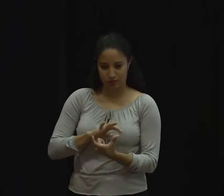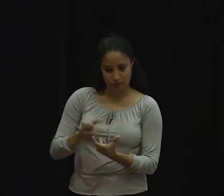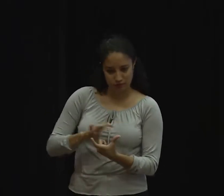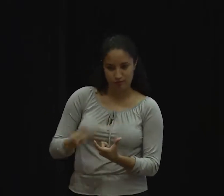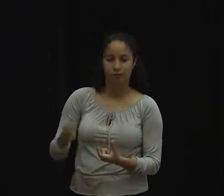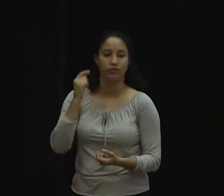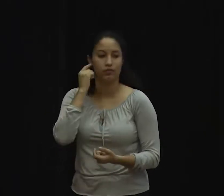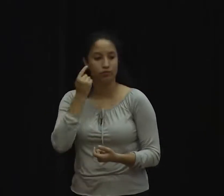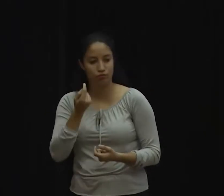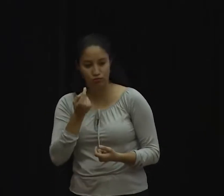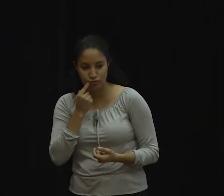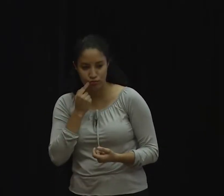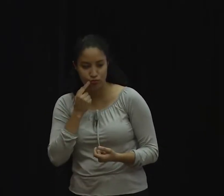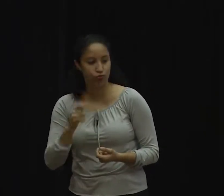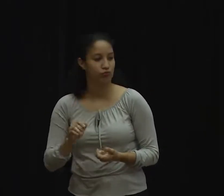alfabetização e letramento para surdos.